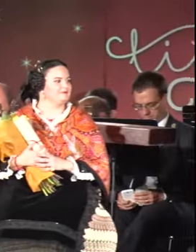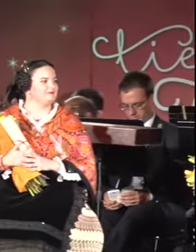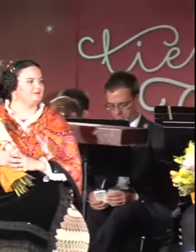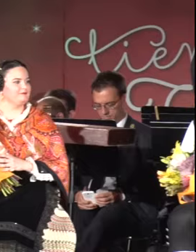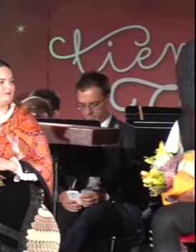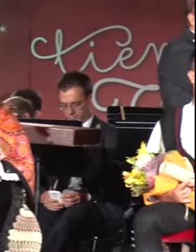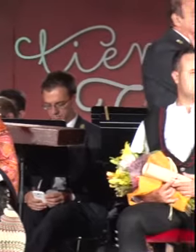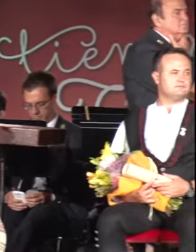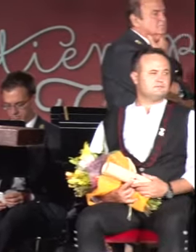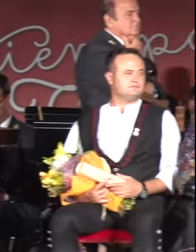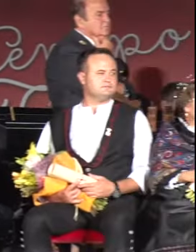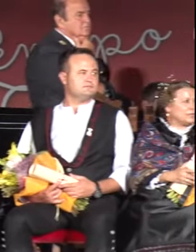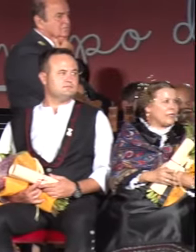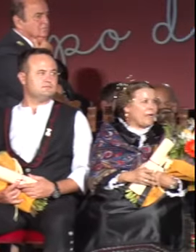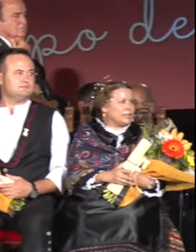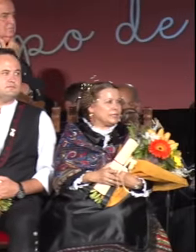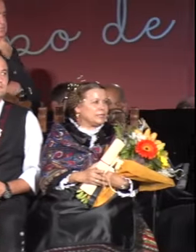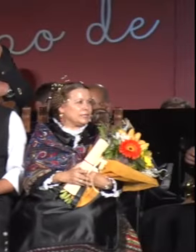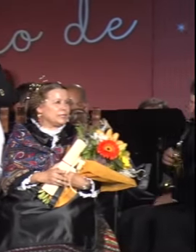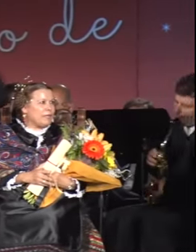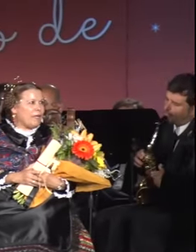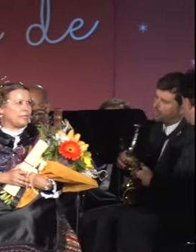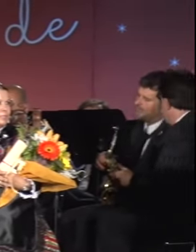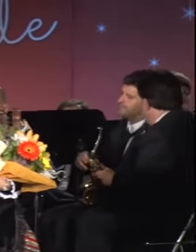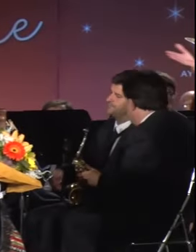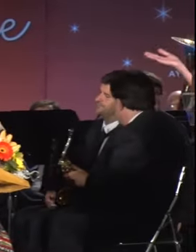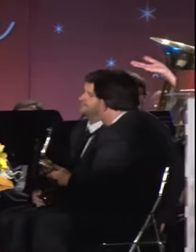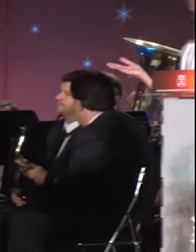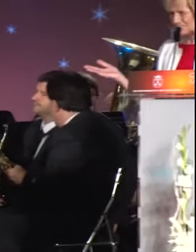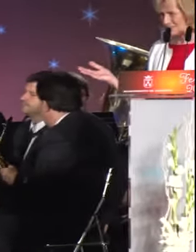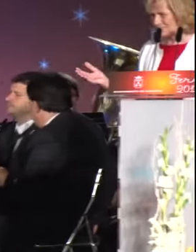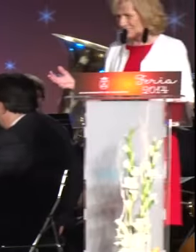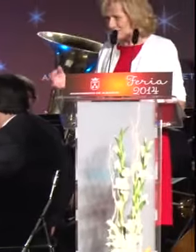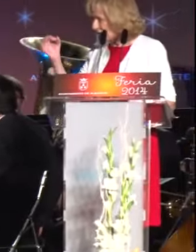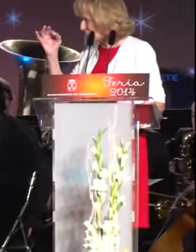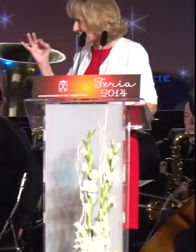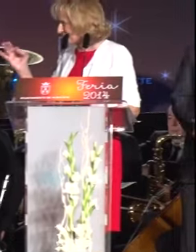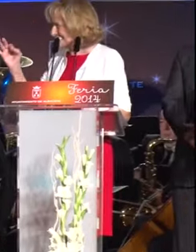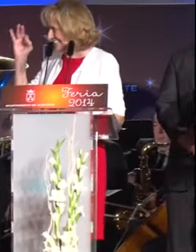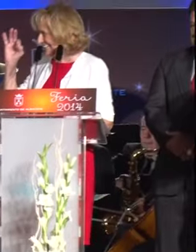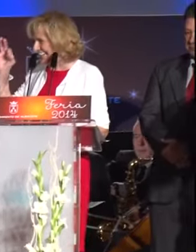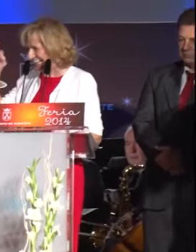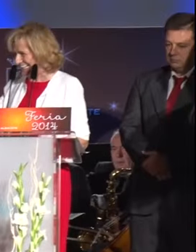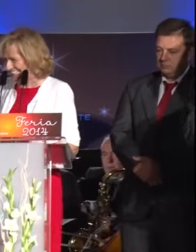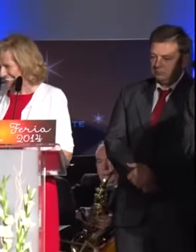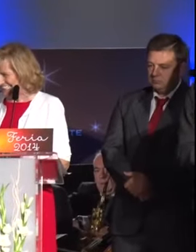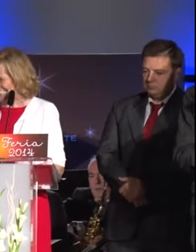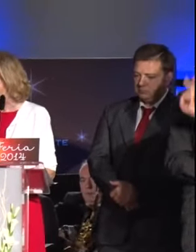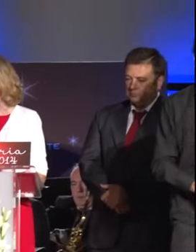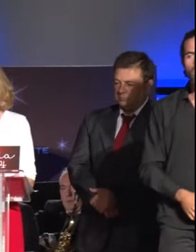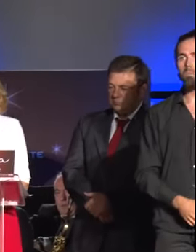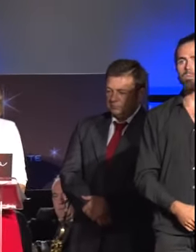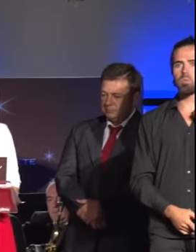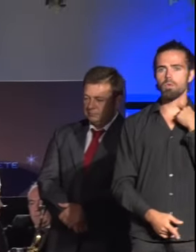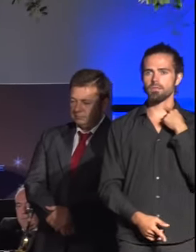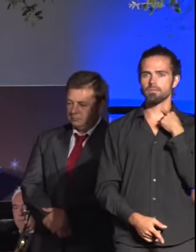Os animo también a que viváis la feria con la máxima intensidad. Consejos nos han faltado. No os perdáis nada de